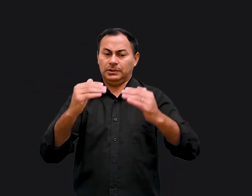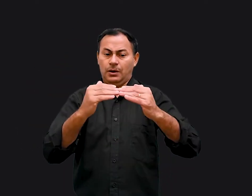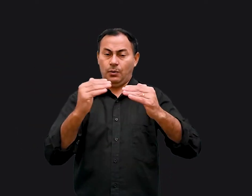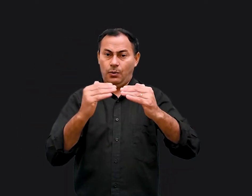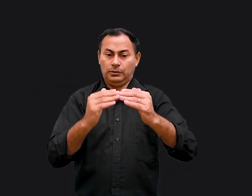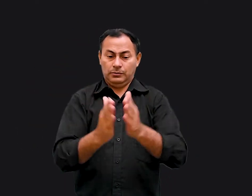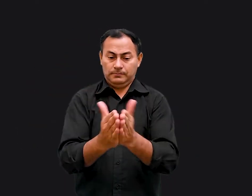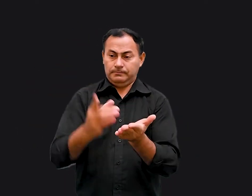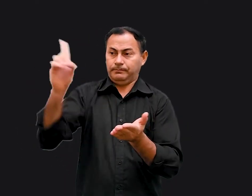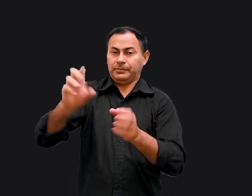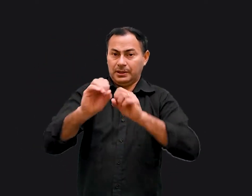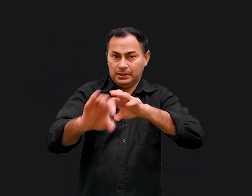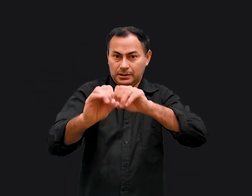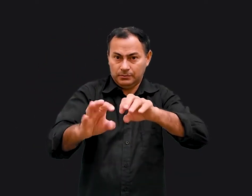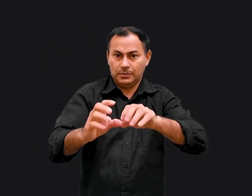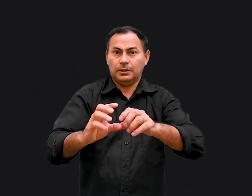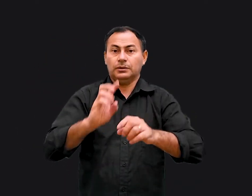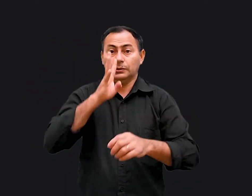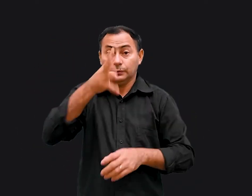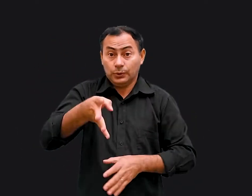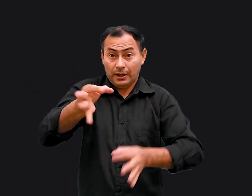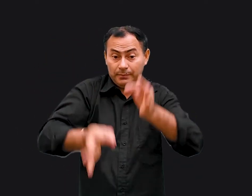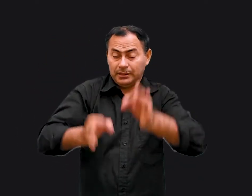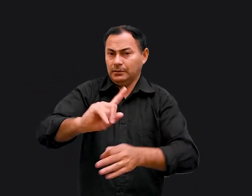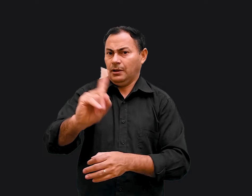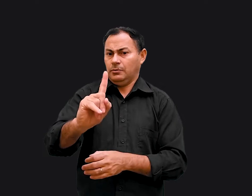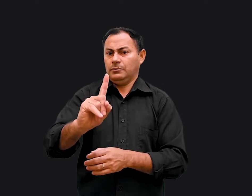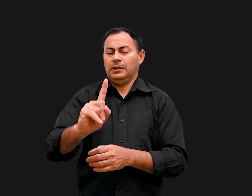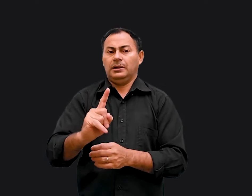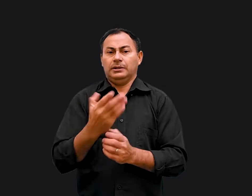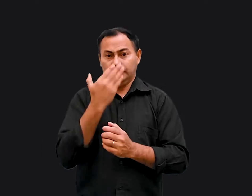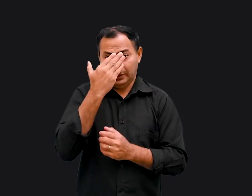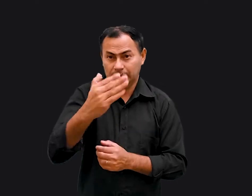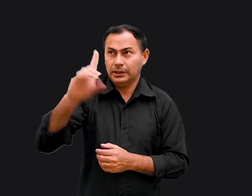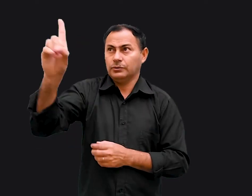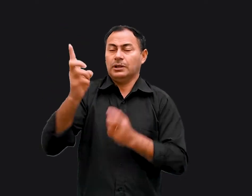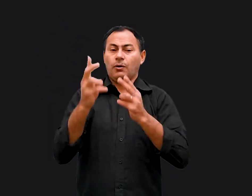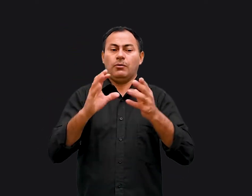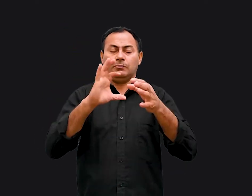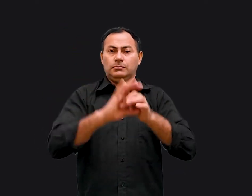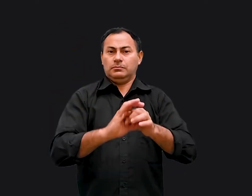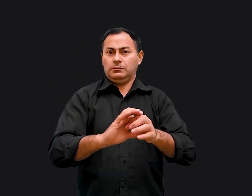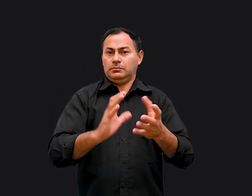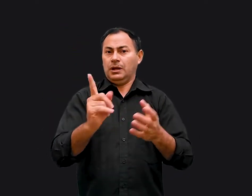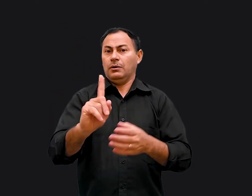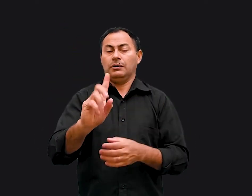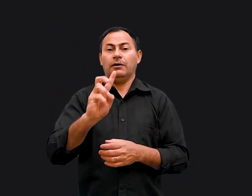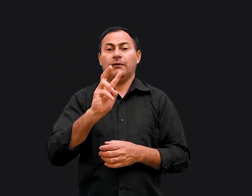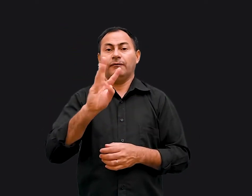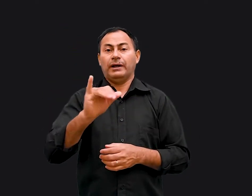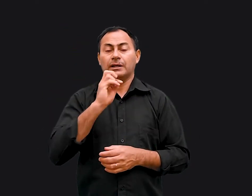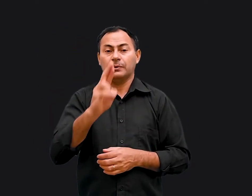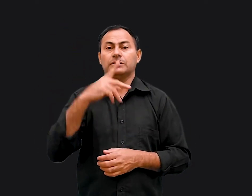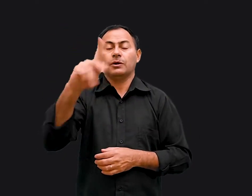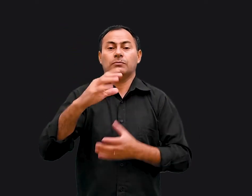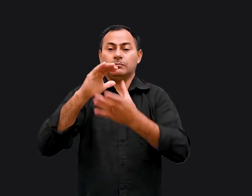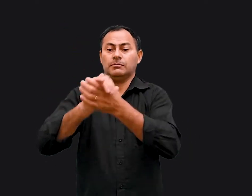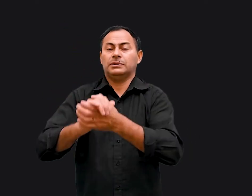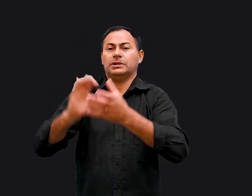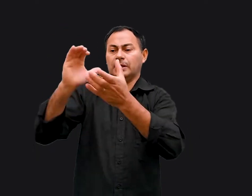as Escrituras ensinam sobre julgamento, não ficaremos diante de Deus como parceiros. Você não vai responder pelo seu parceiro de casamento quando